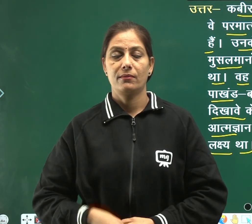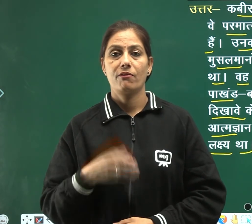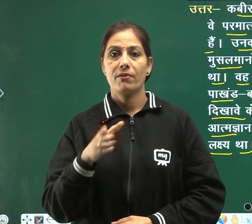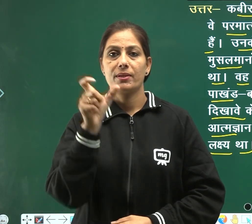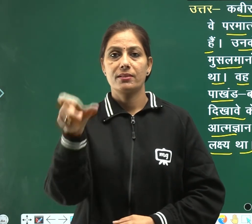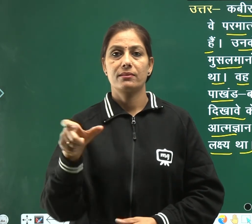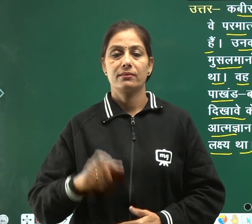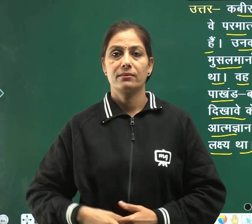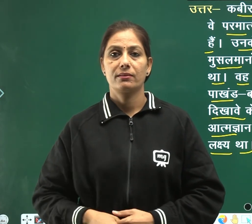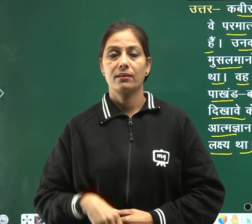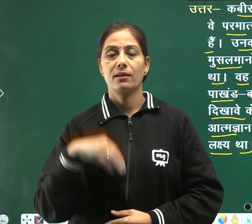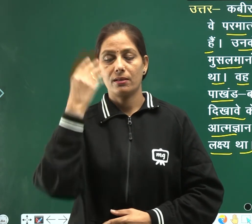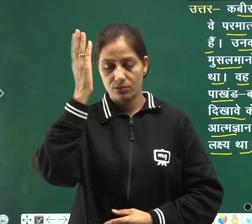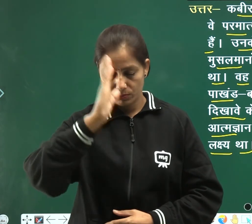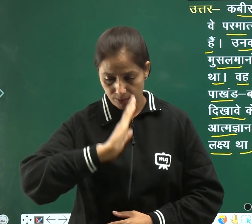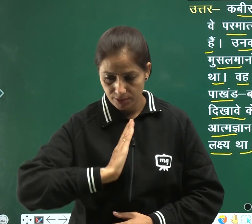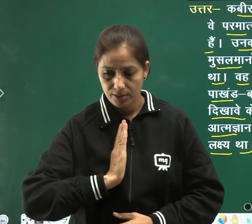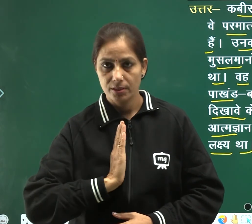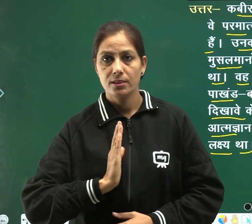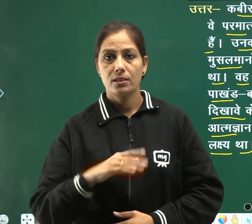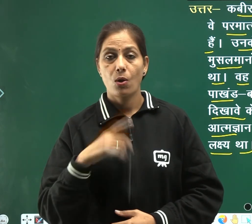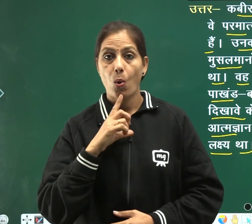वे ईश्वर की सच्ची भक्ति में